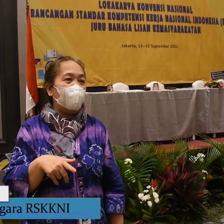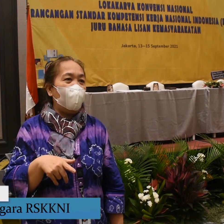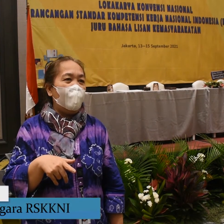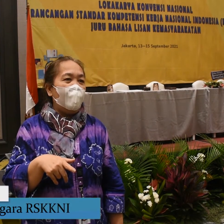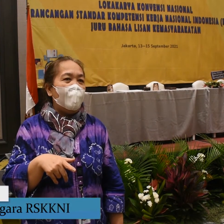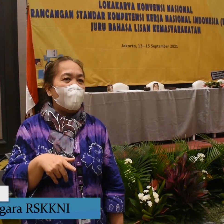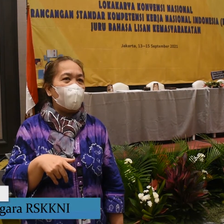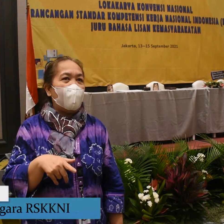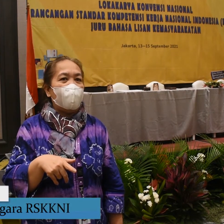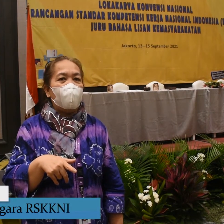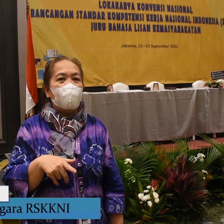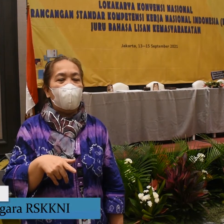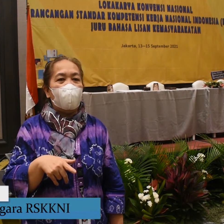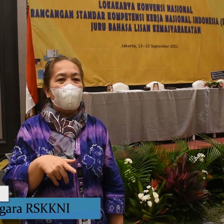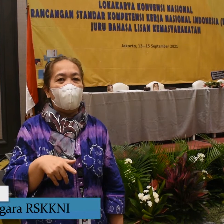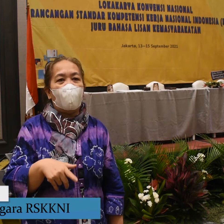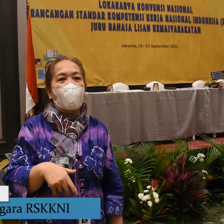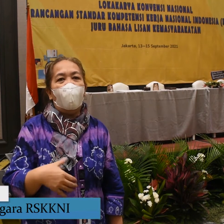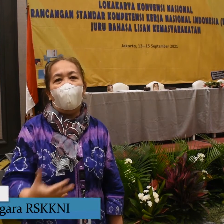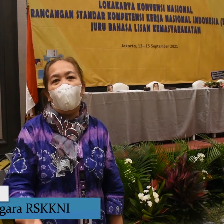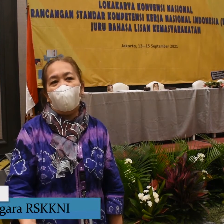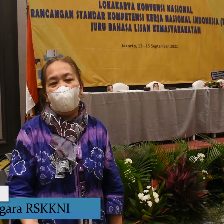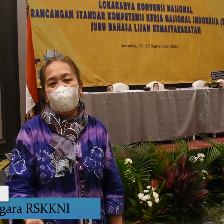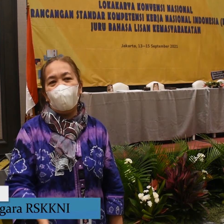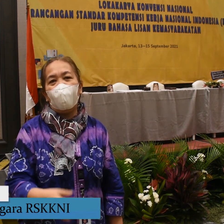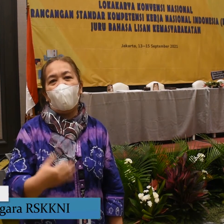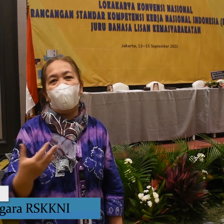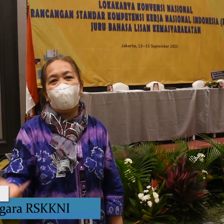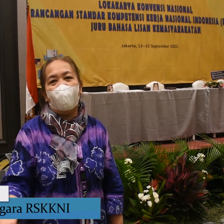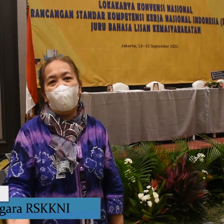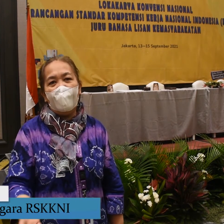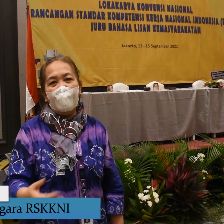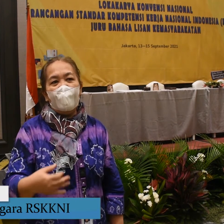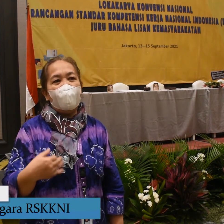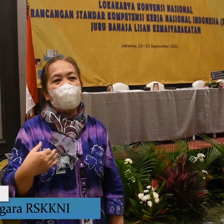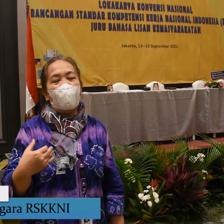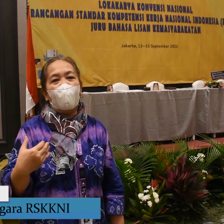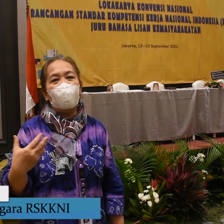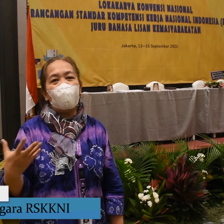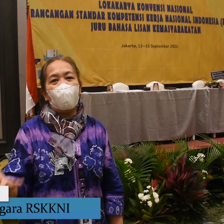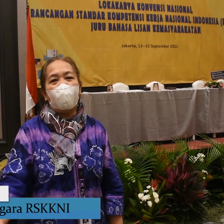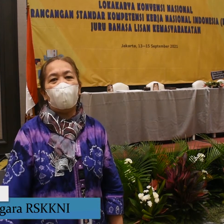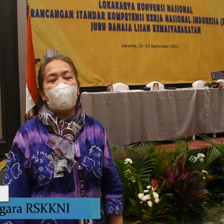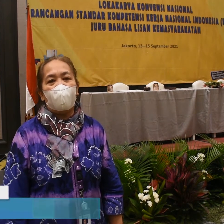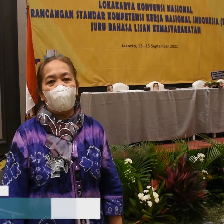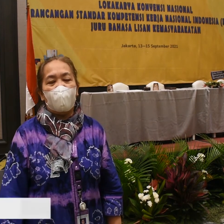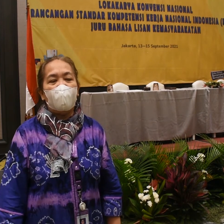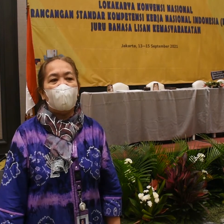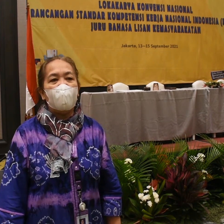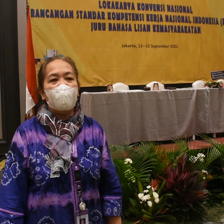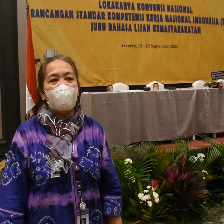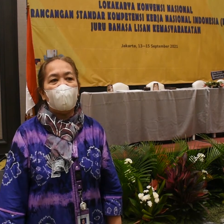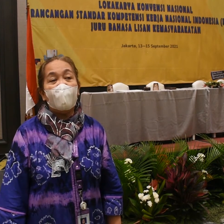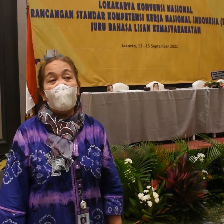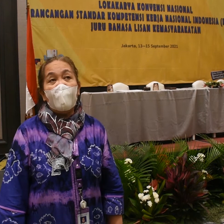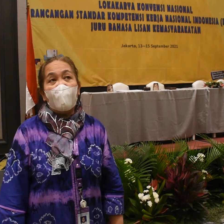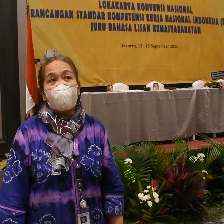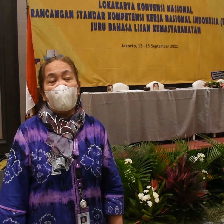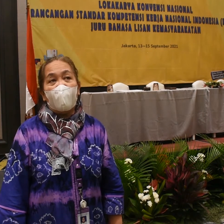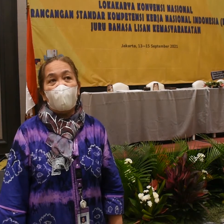belum ada semacam sekolah juru bahasa dan sekolah khusus penerjemah gitu. Jadi nanti SKK ini